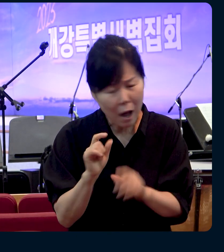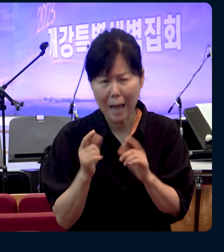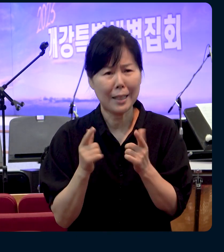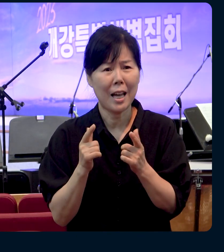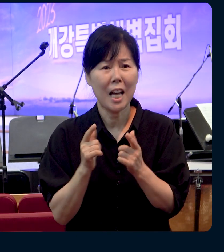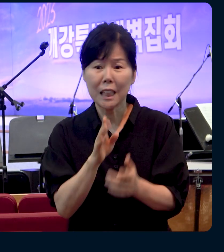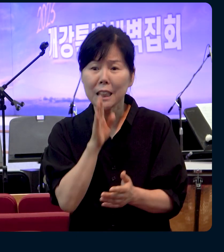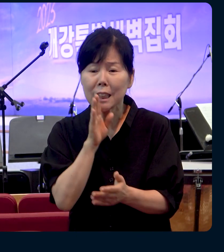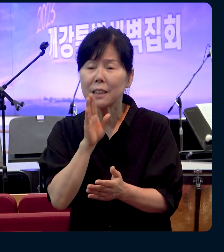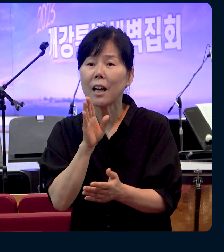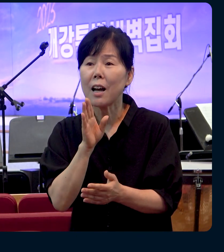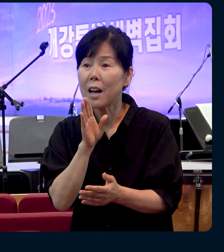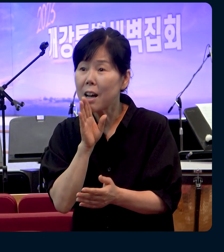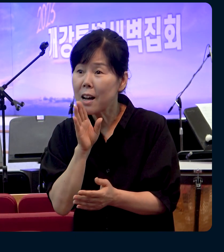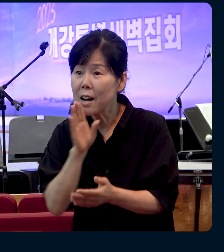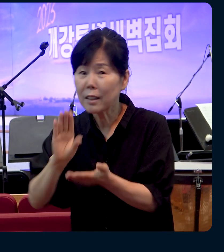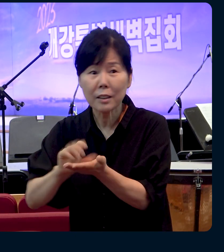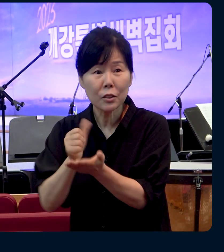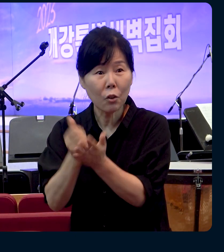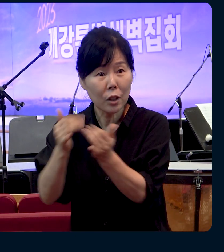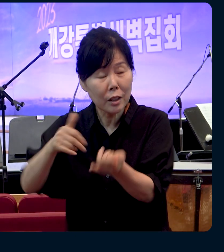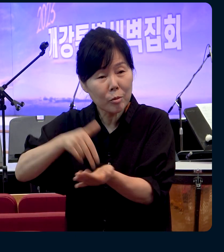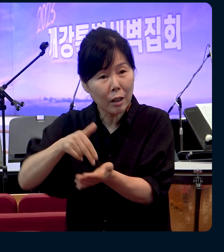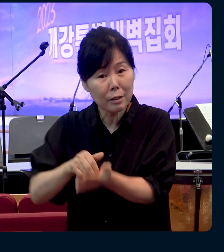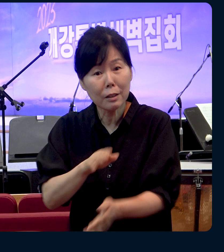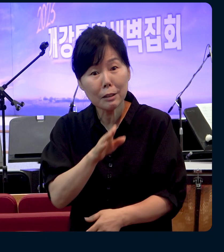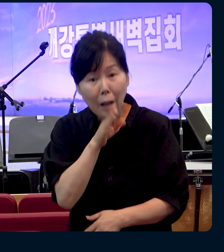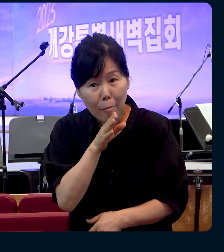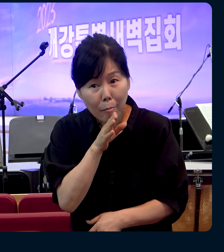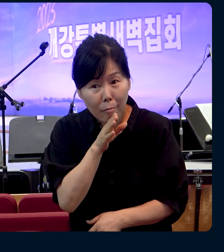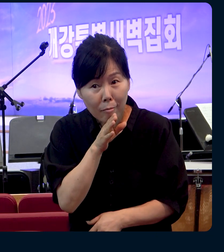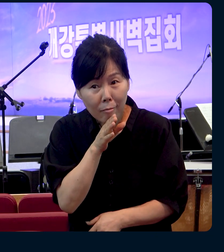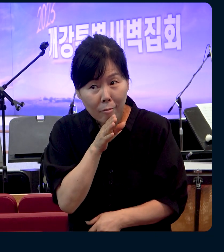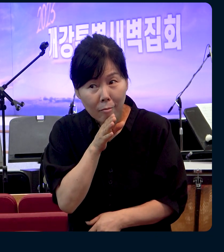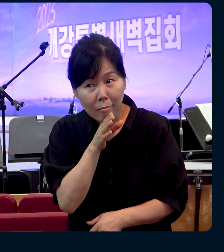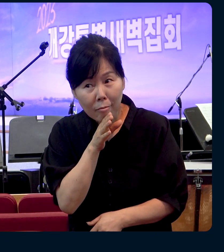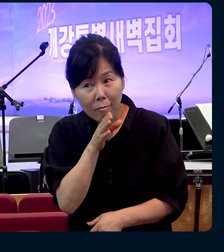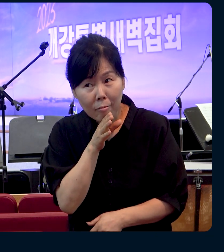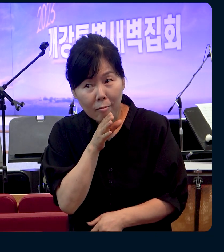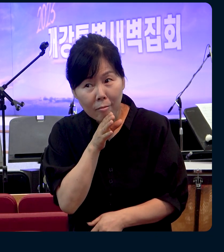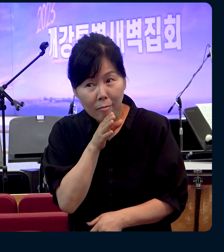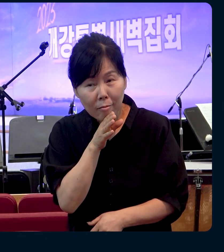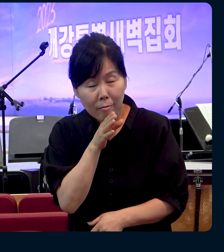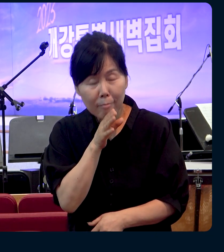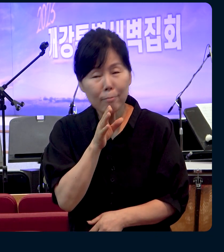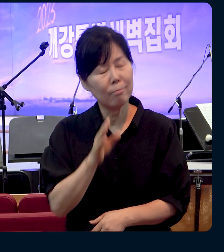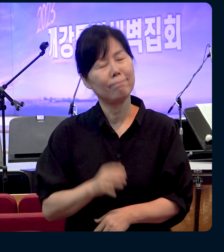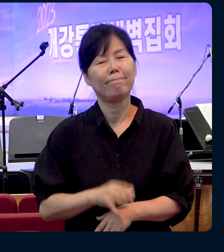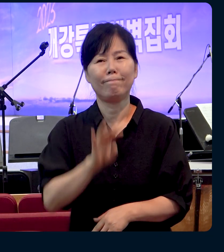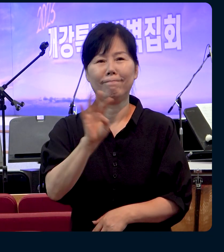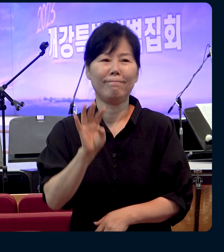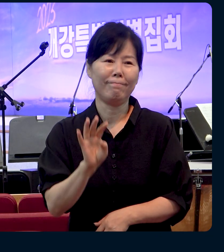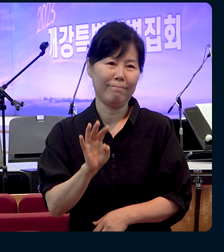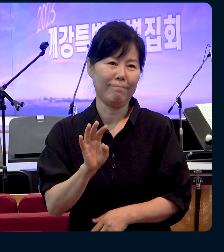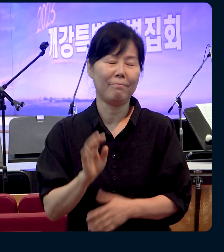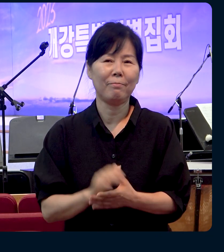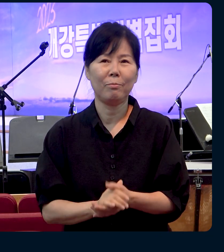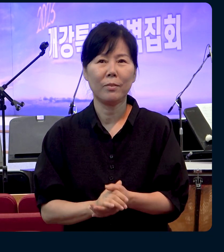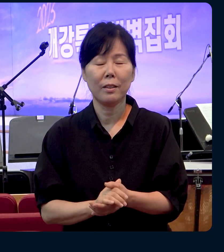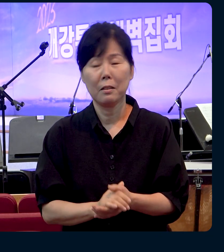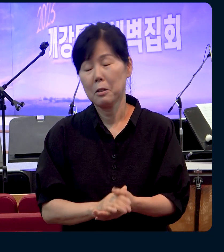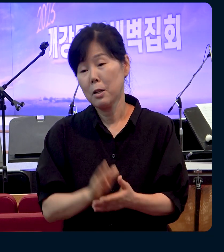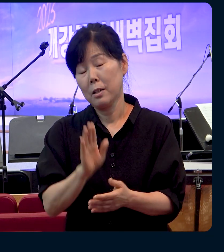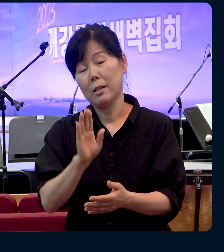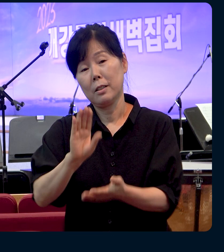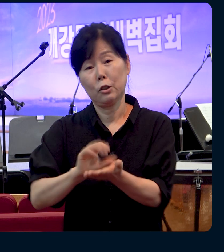진짜 참기름 이런 거 똑같이 이게 좀 사실은 중복된 개념이에요. 이게 그리스도인은 다